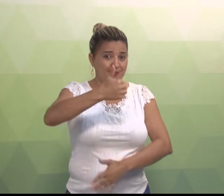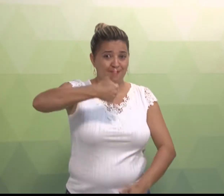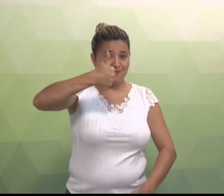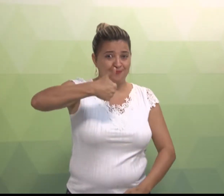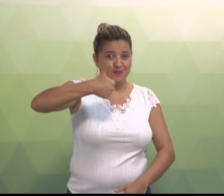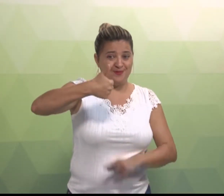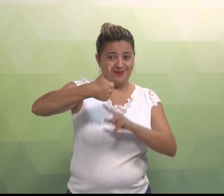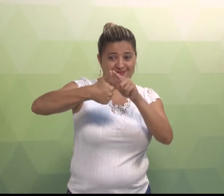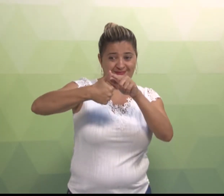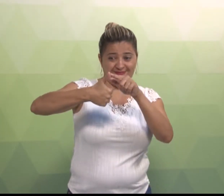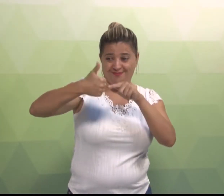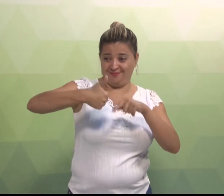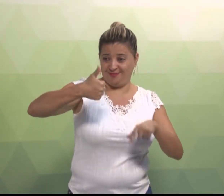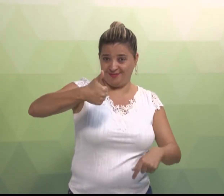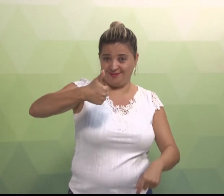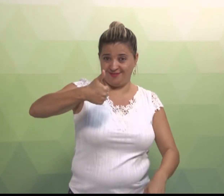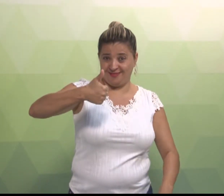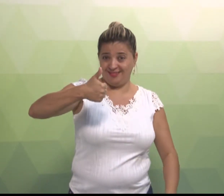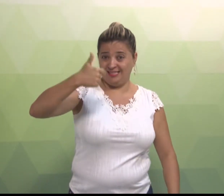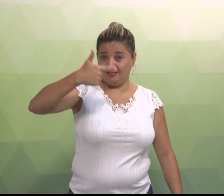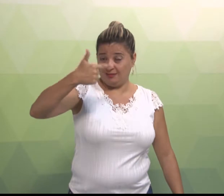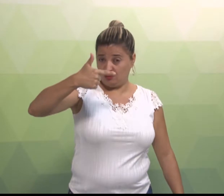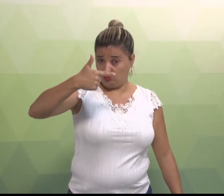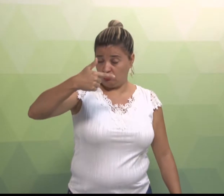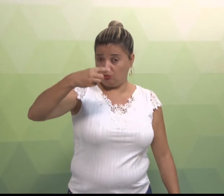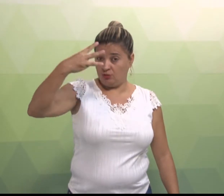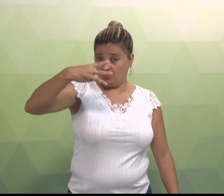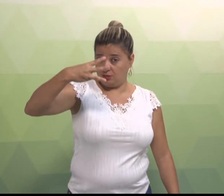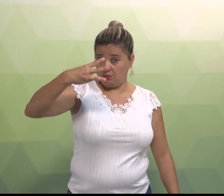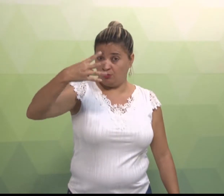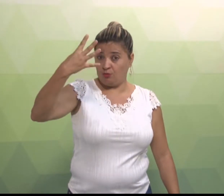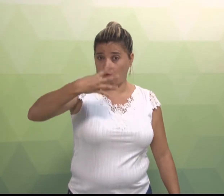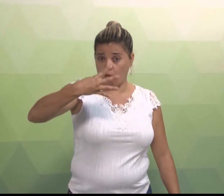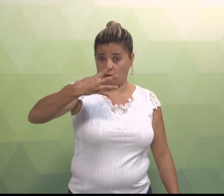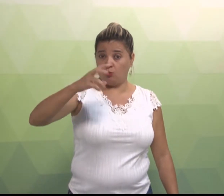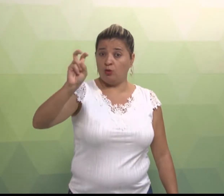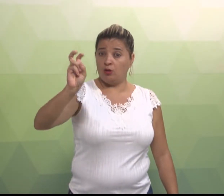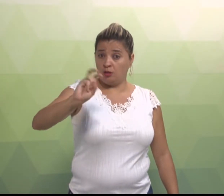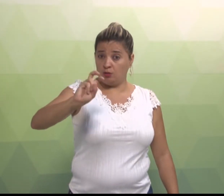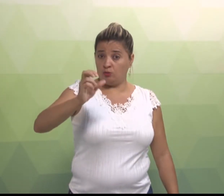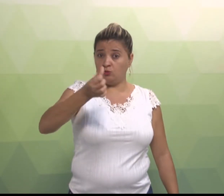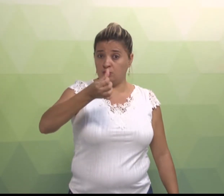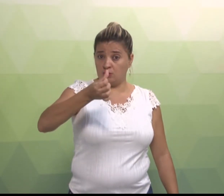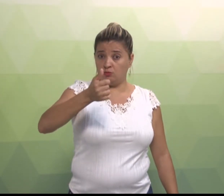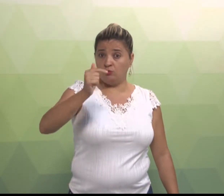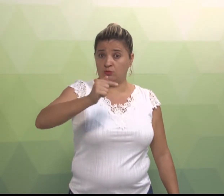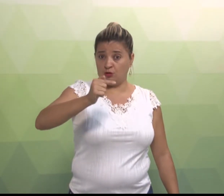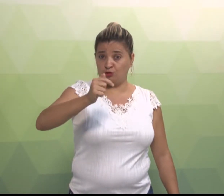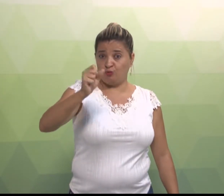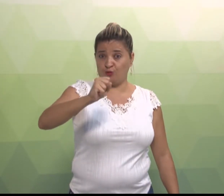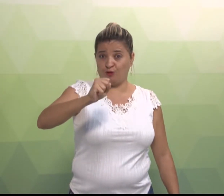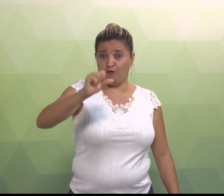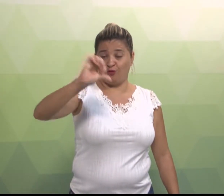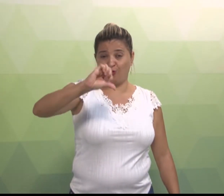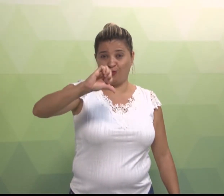Eu passei em primeiro lugar, segundo, terceiro, quarto, quinto, sexto, sétimo,